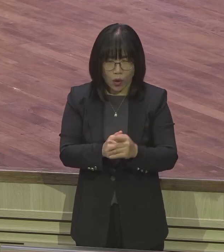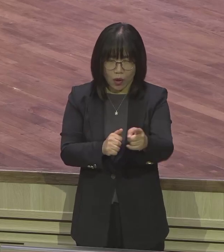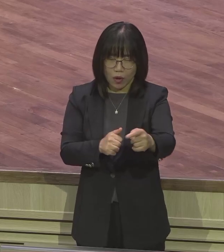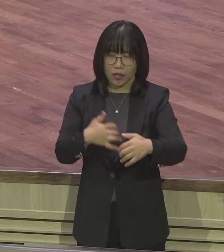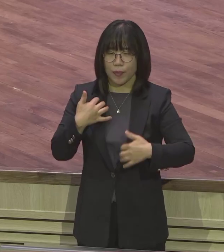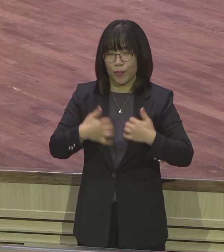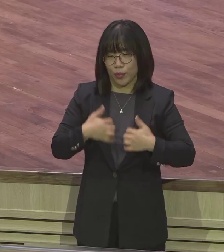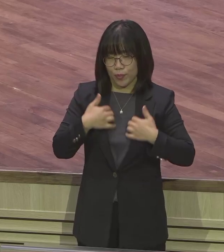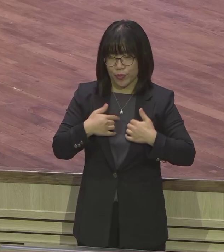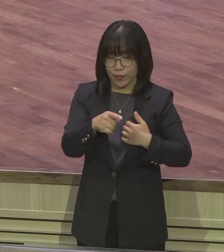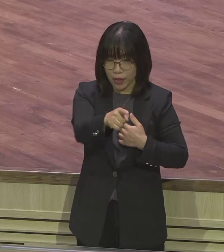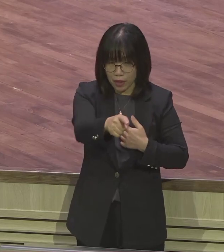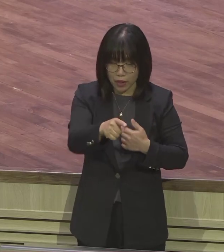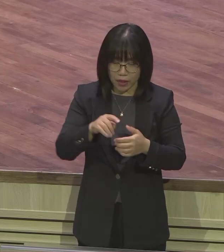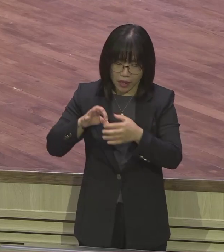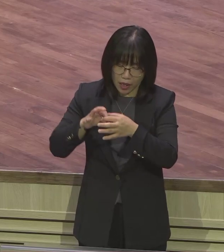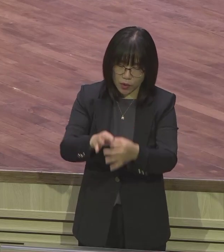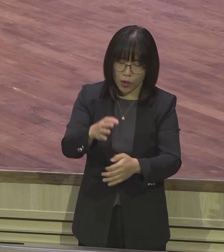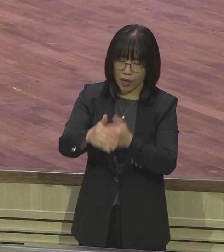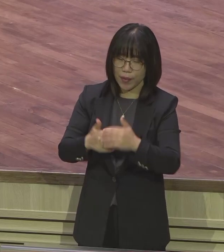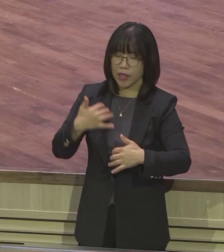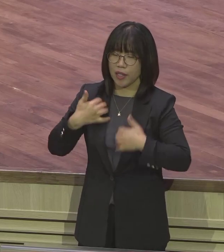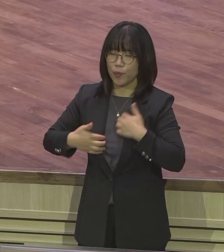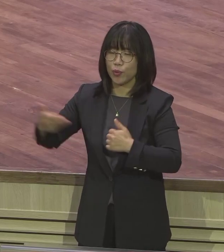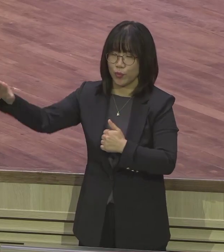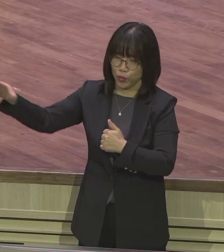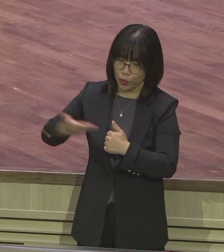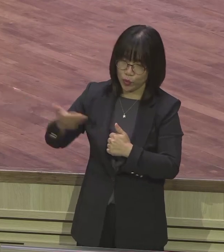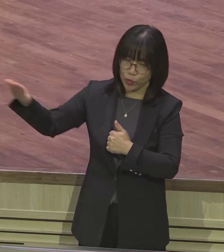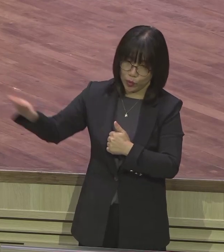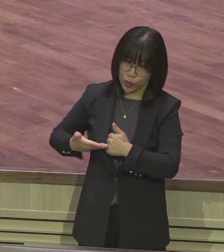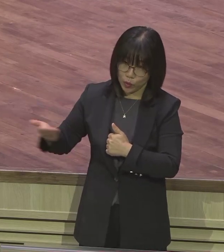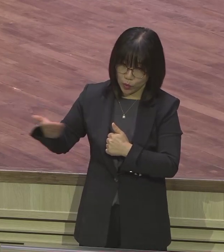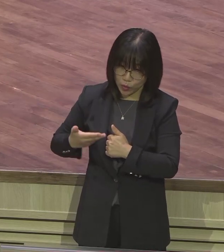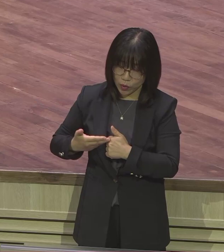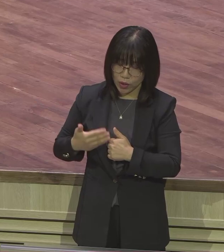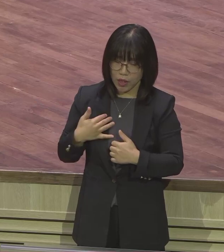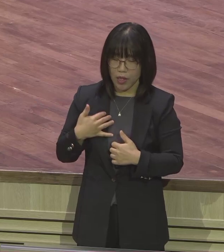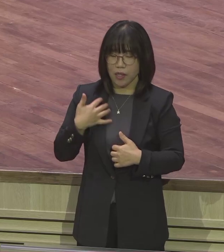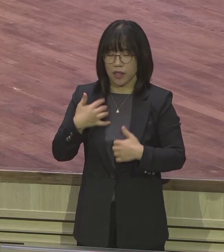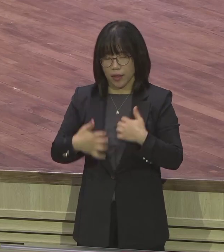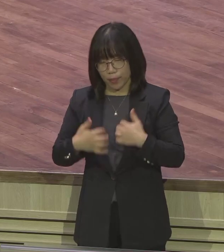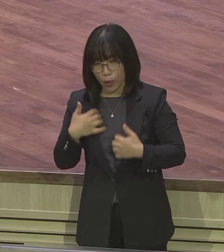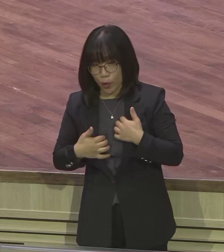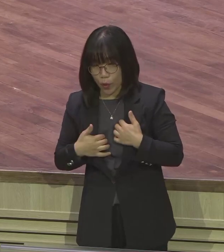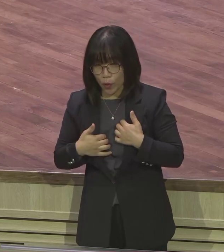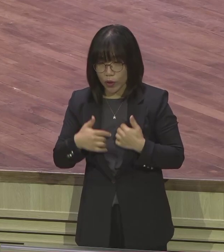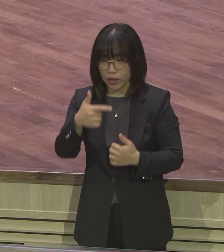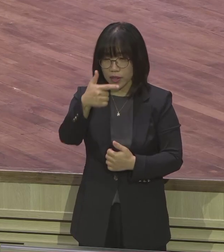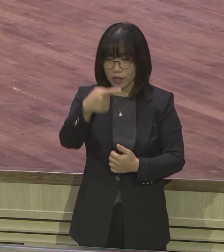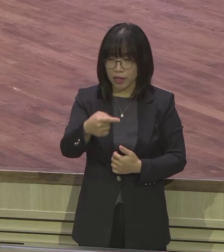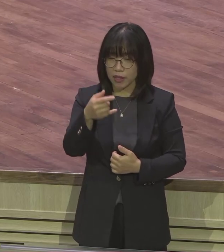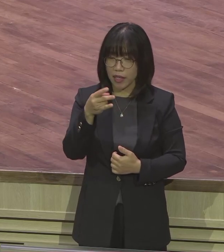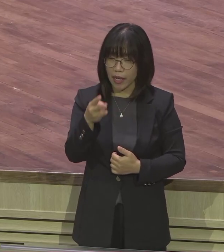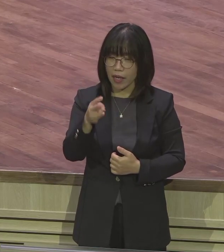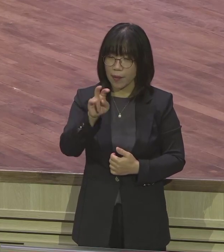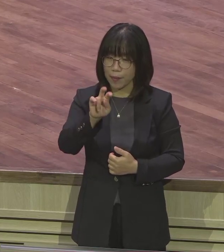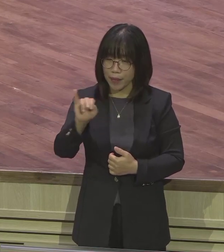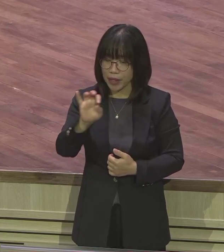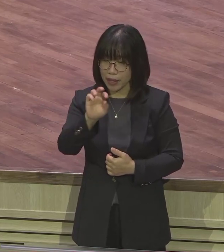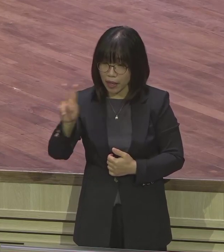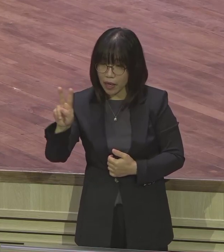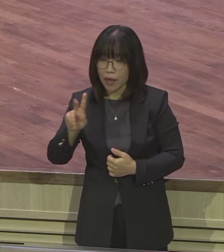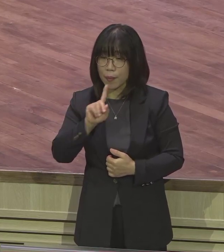하나님이 주시는 기쁨이 있어야 돼요. 아멘. 기쁨이 있어야 돼요. 느헤미야 8장 10절에 보면